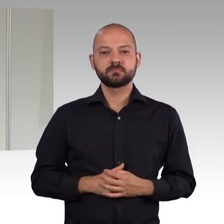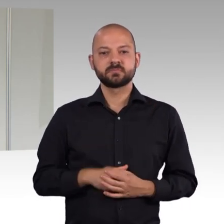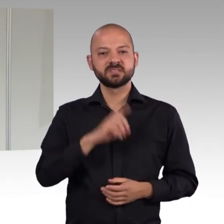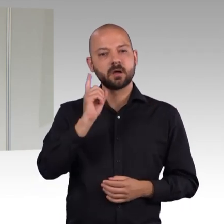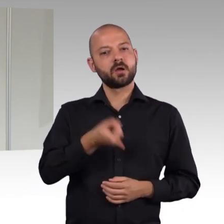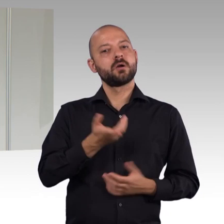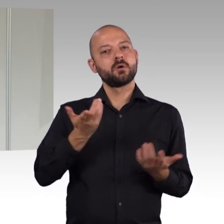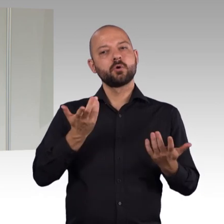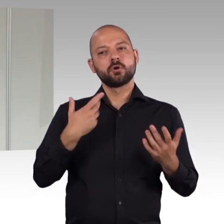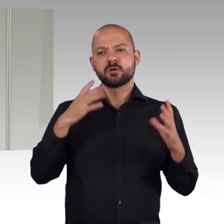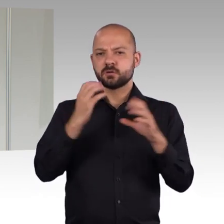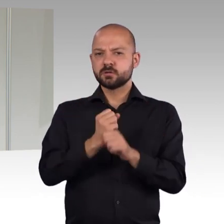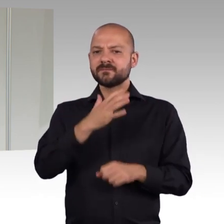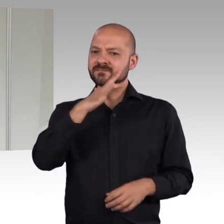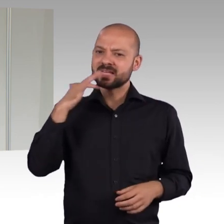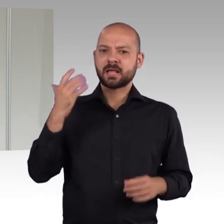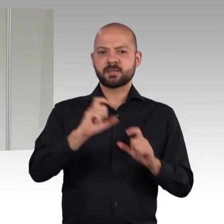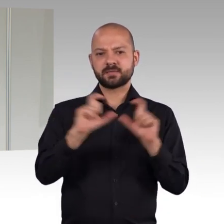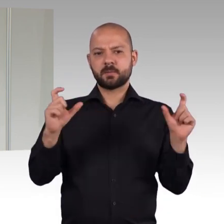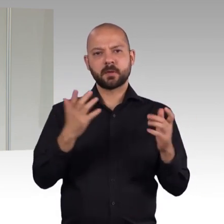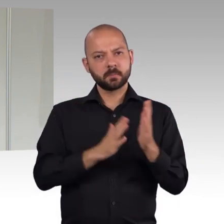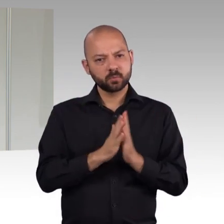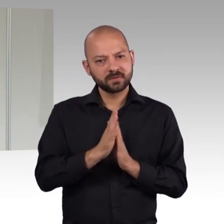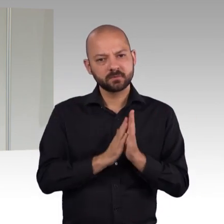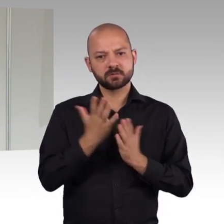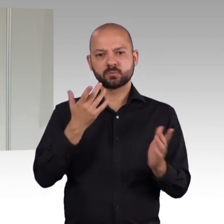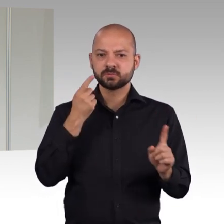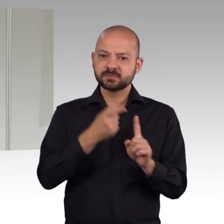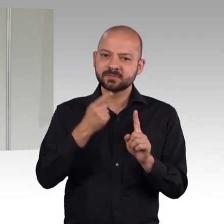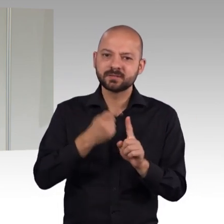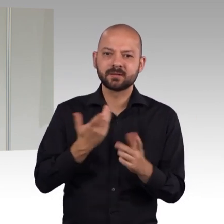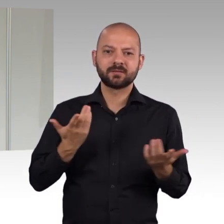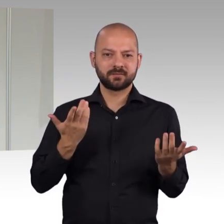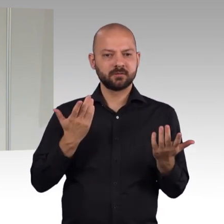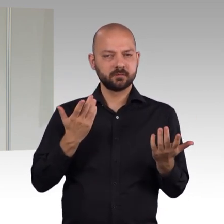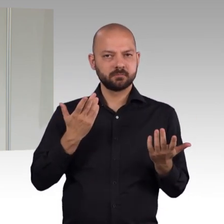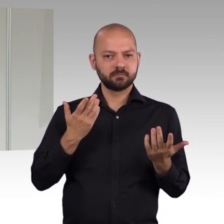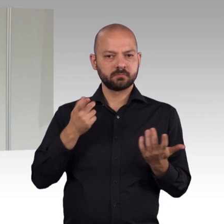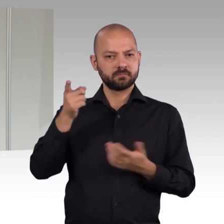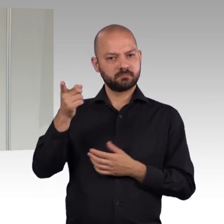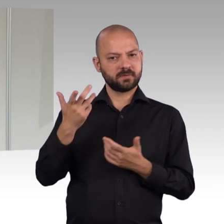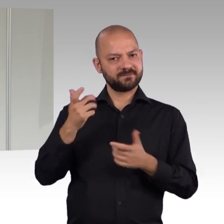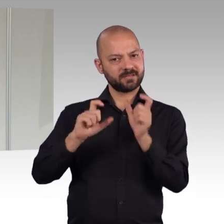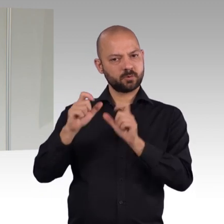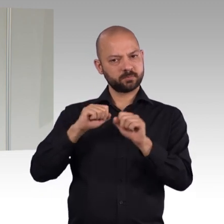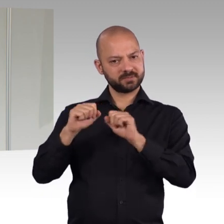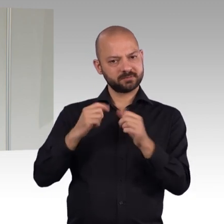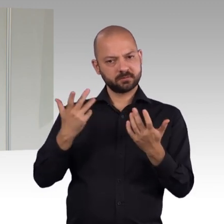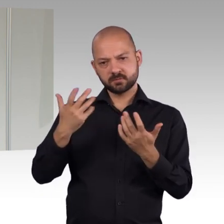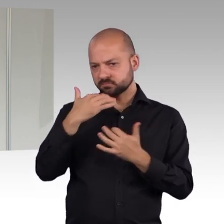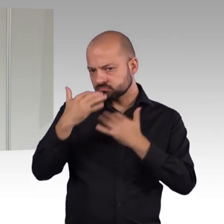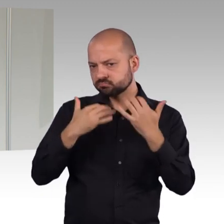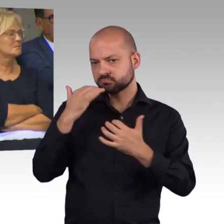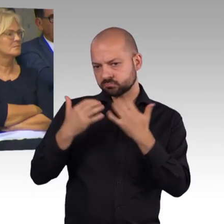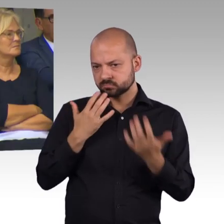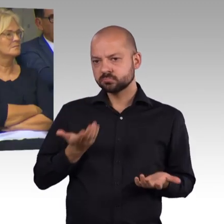worden. Ich finde, es gibt kein deutlicheres Zeichen für die Soldatinnen und Soldaten unserer Bundeswehr, die einen schweren Dienst zeigen, als